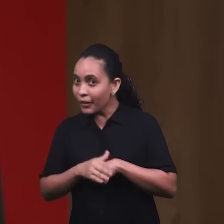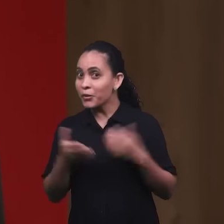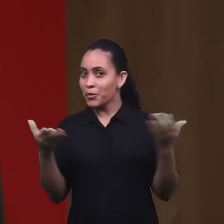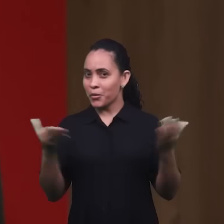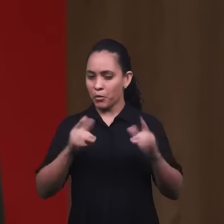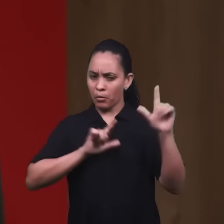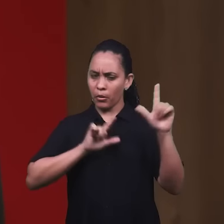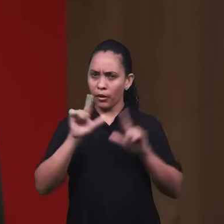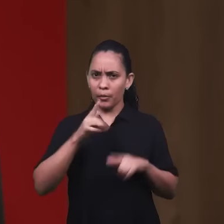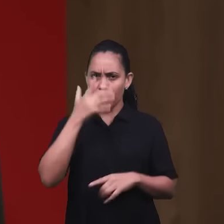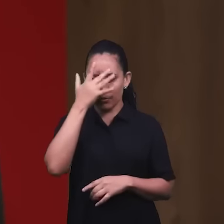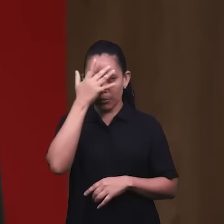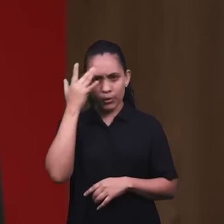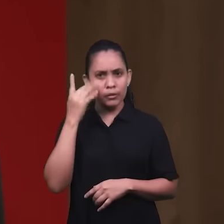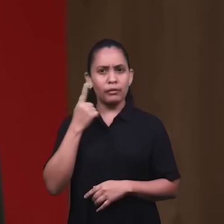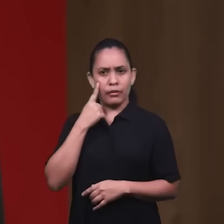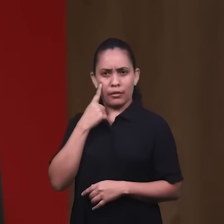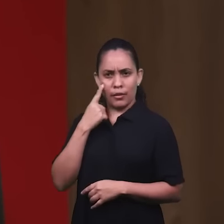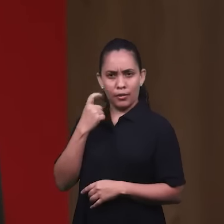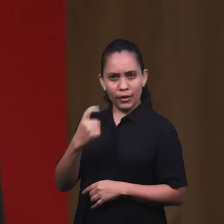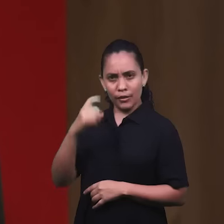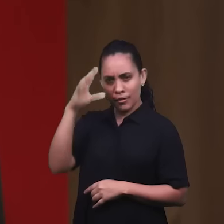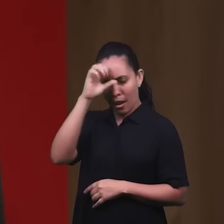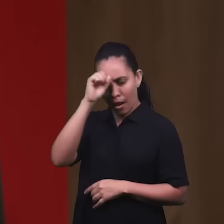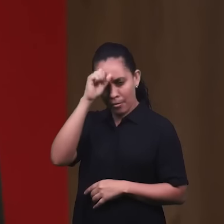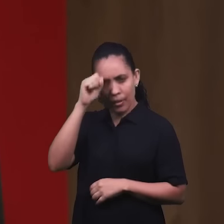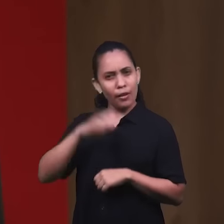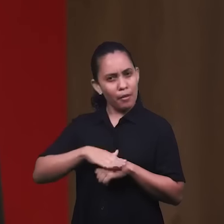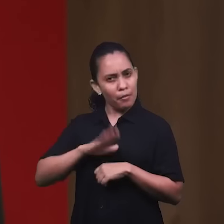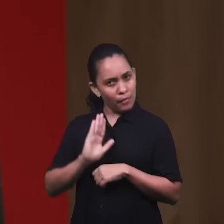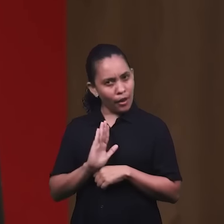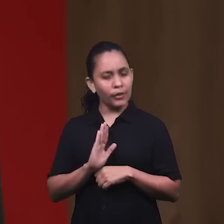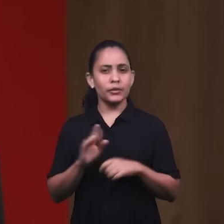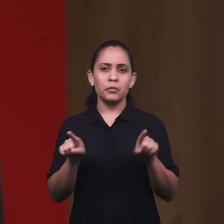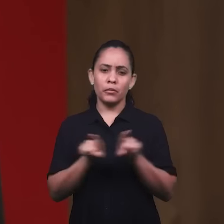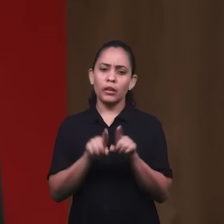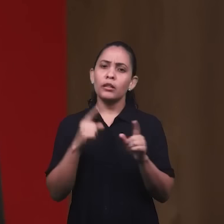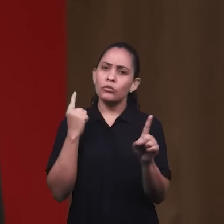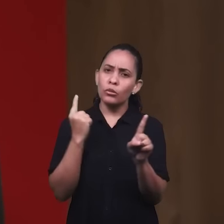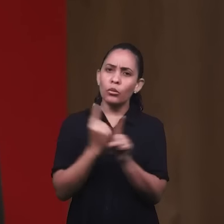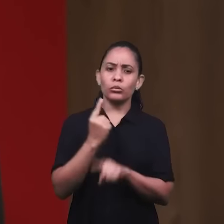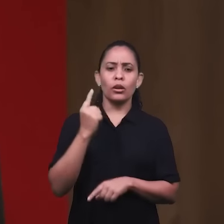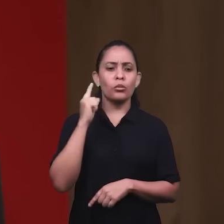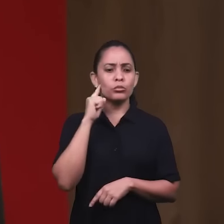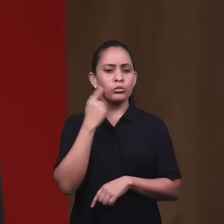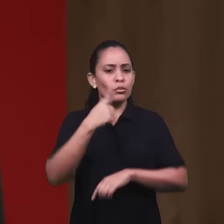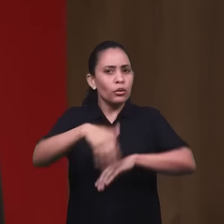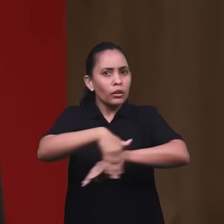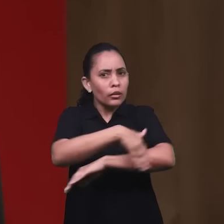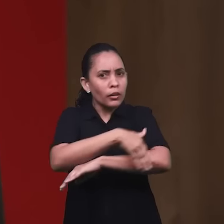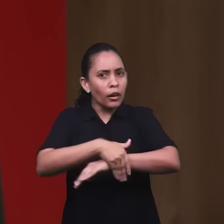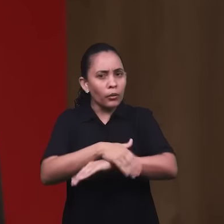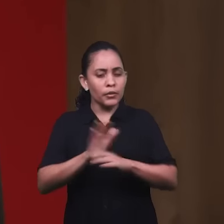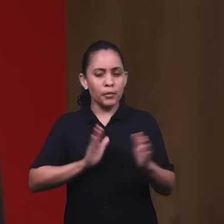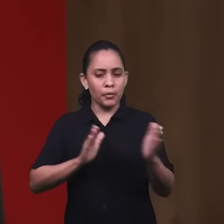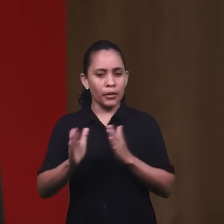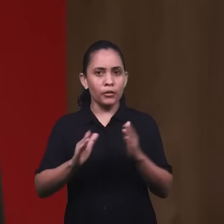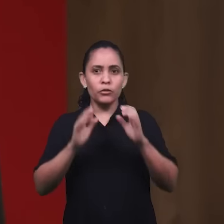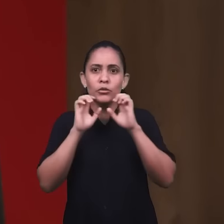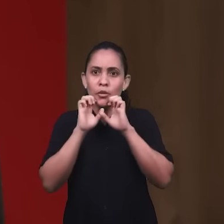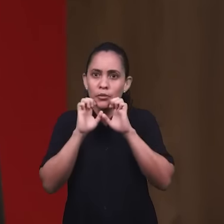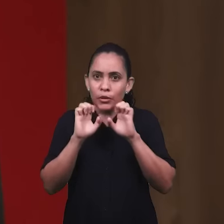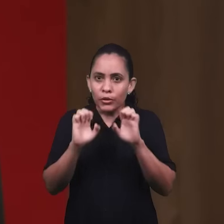para aquelas pessoas que também têm interesse em aprender um pouco mais e, se caso encontrar algum surdo na rua, no período de evangelização que nós